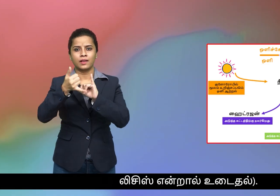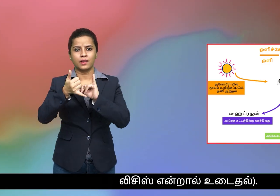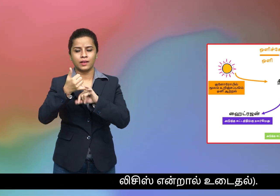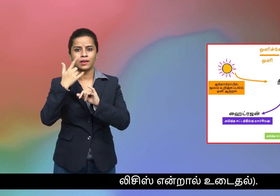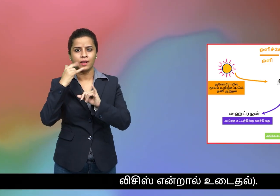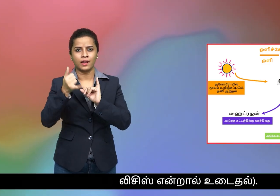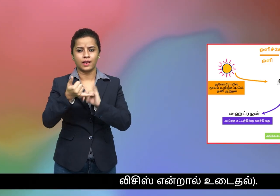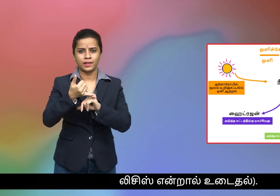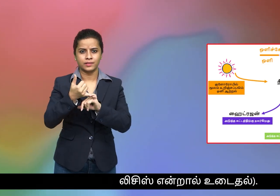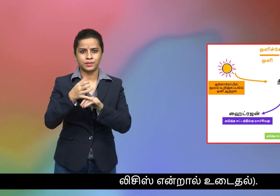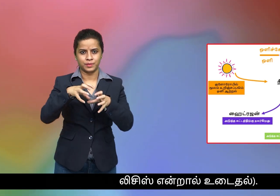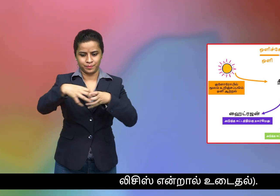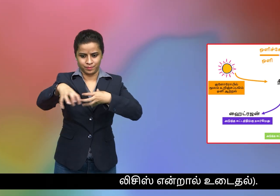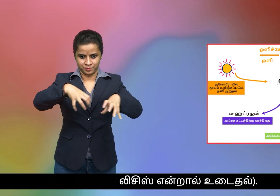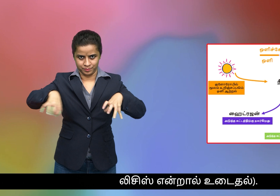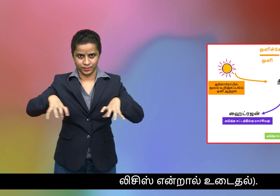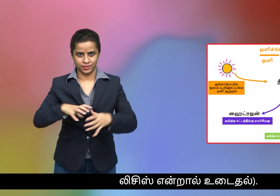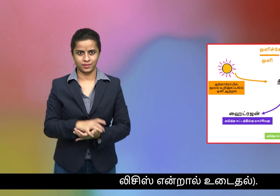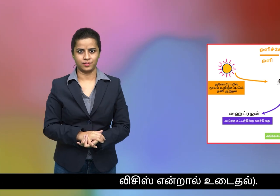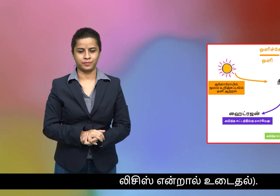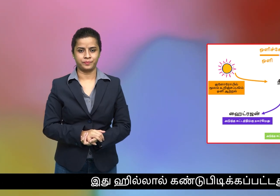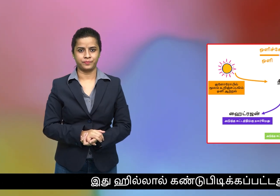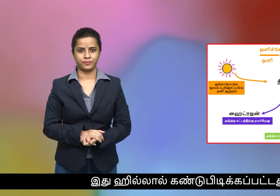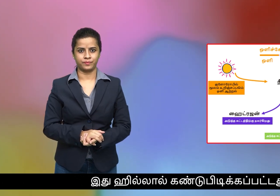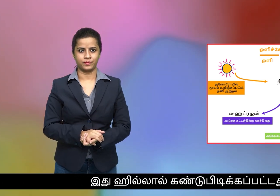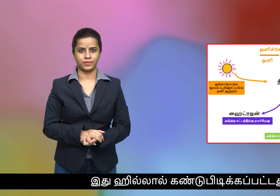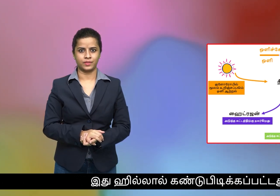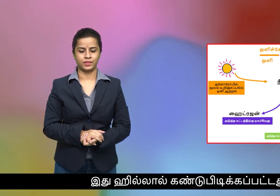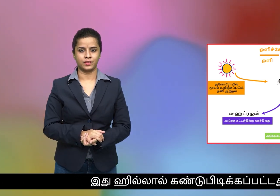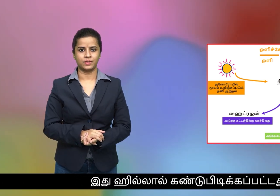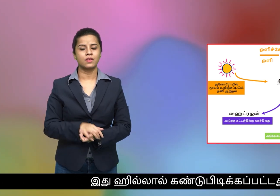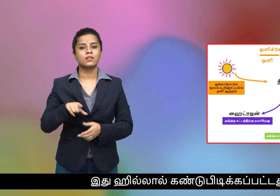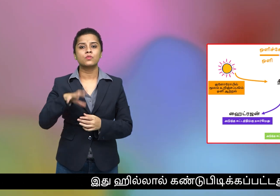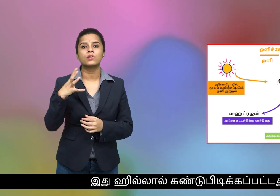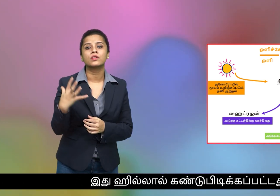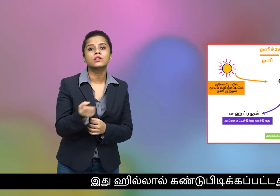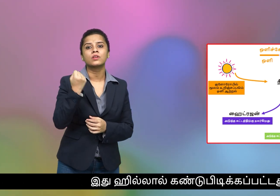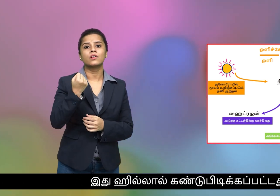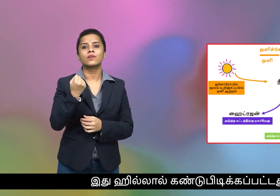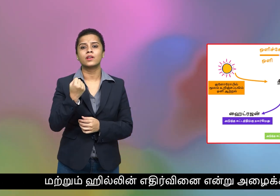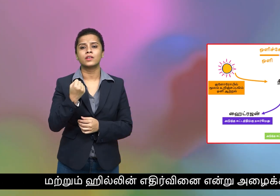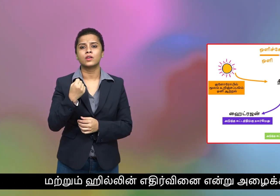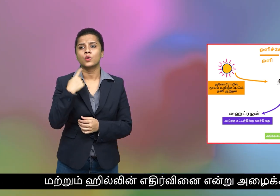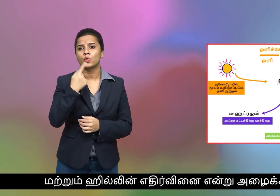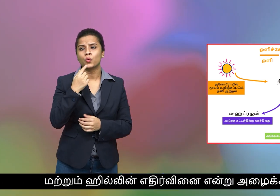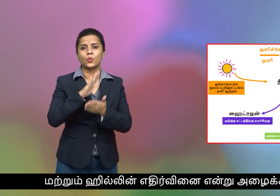லிசிஸ் என்றால் உடைதல். இது ஹில்லால் கண்டுபிடிக்கப்பட்டது மற்றும்